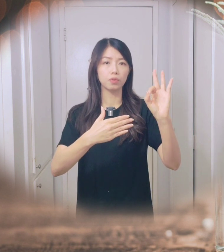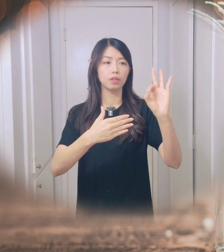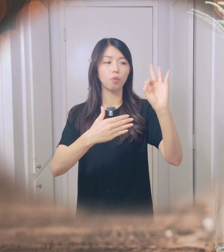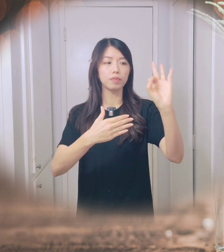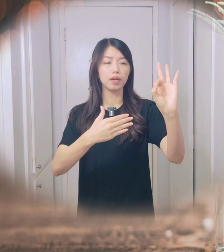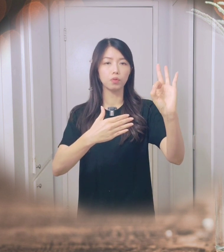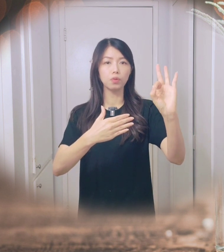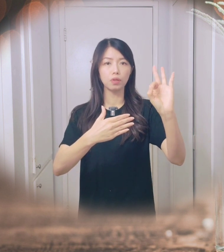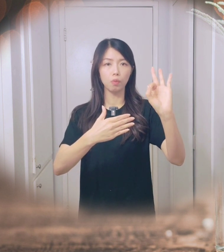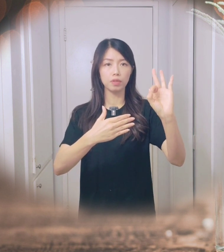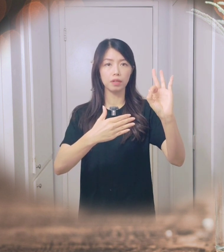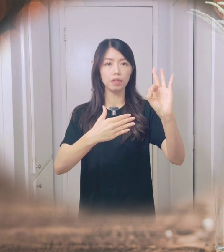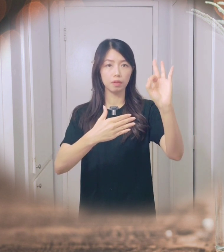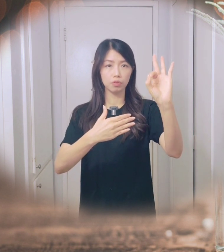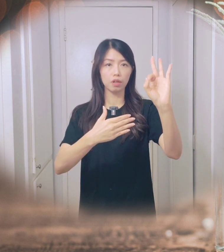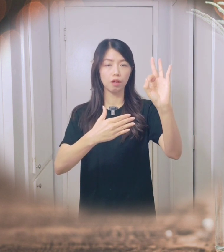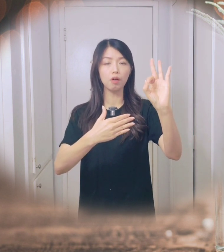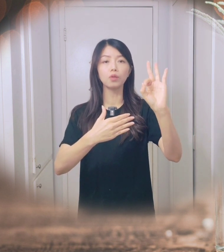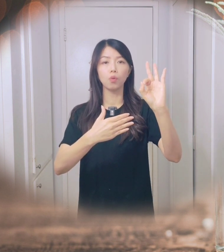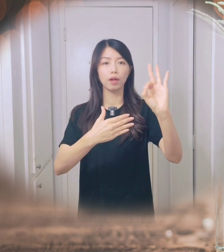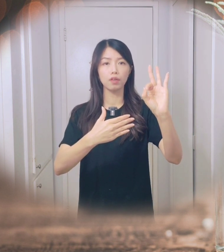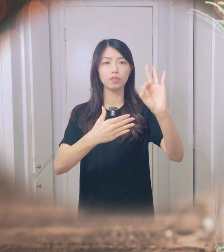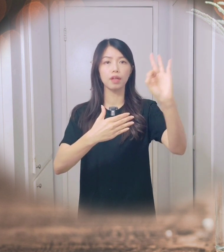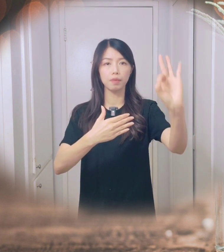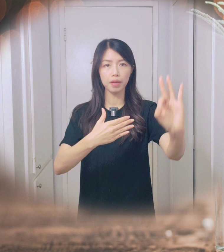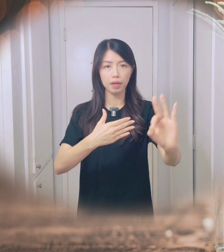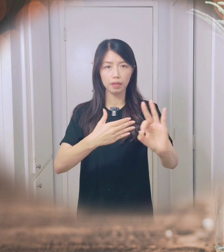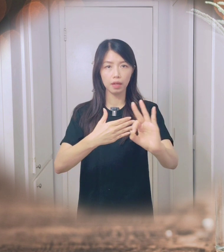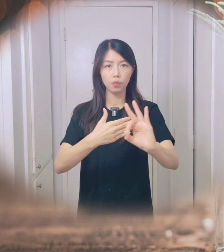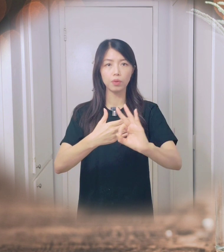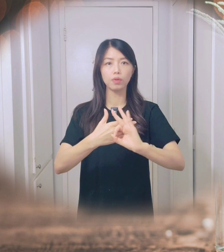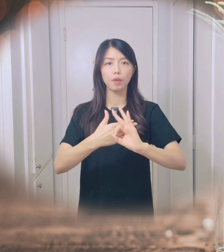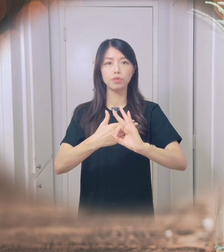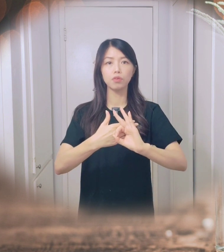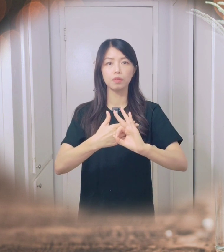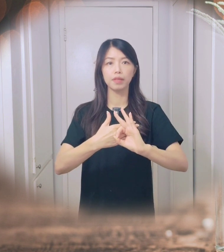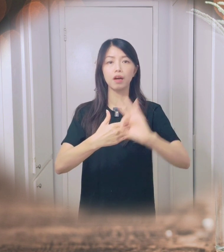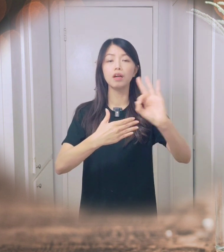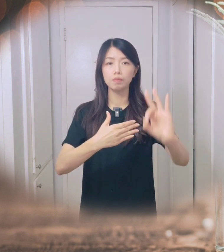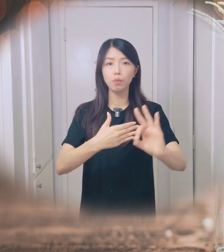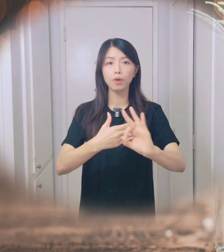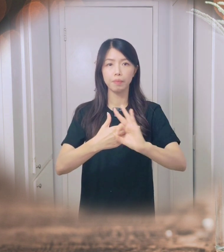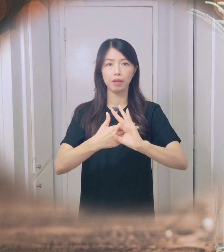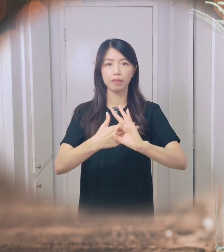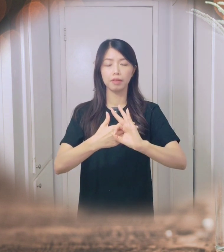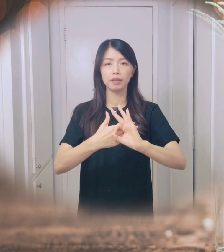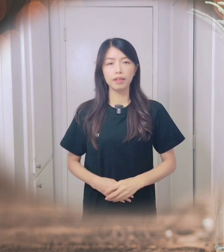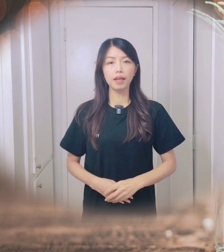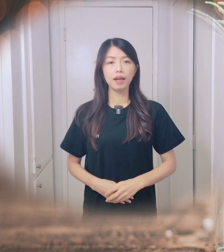다른 손은 엄지하고 검지를 붙여서 동그랗게 해주신 다음에 그대로 왼손등에 붙여주시면 돼요.